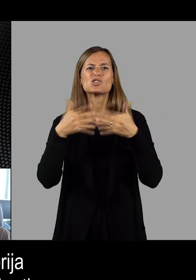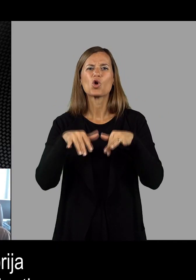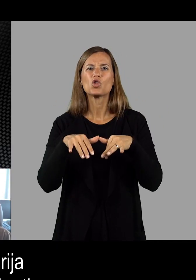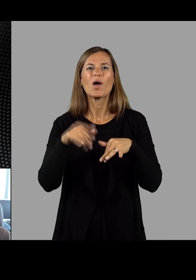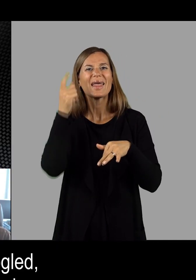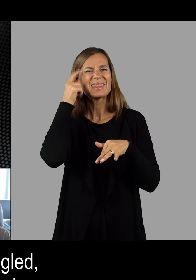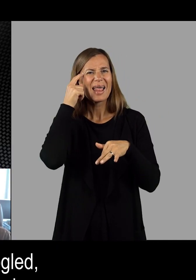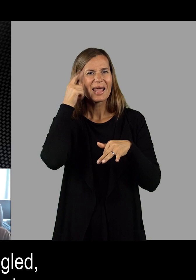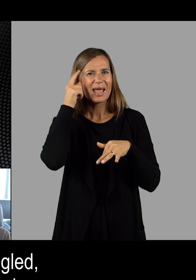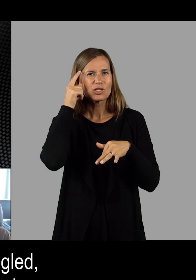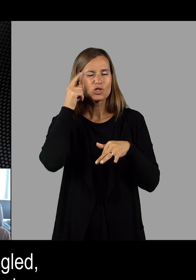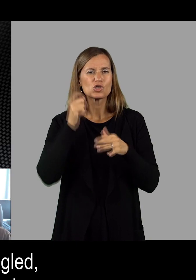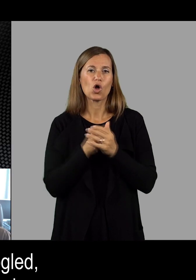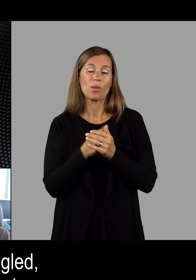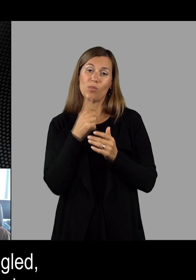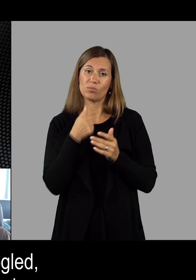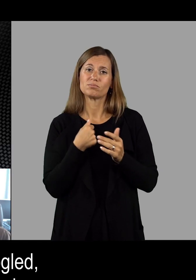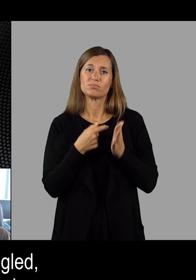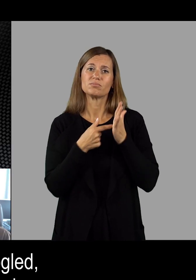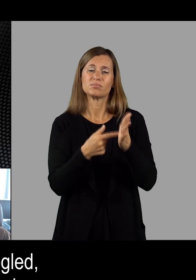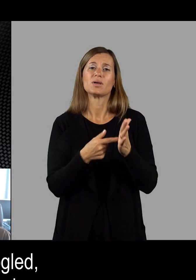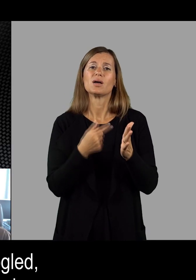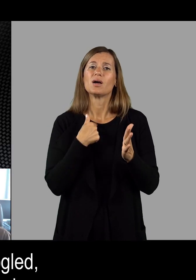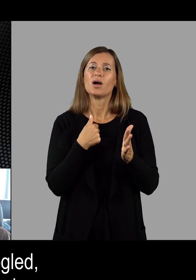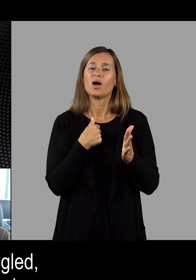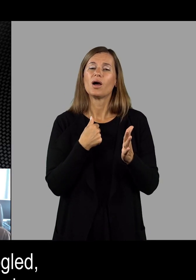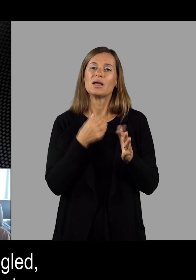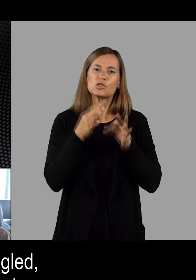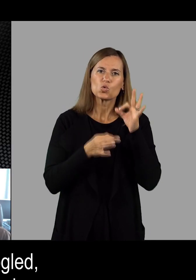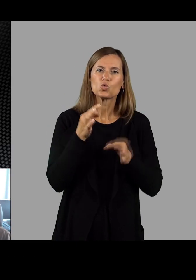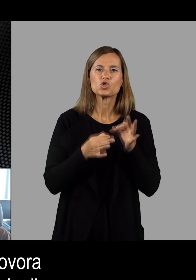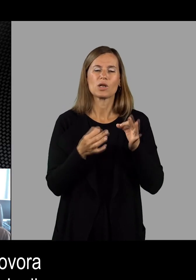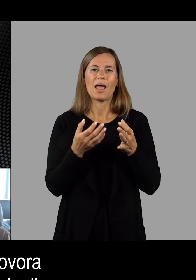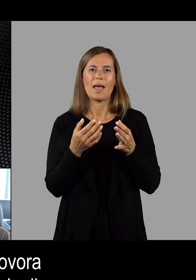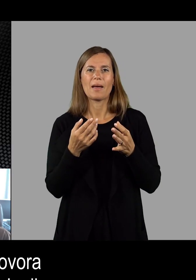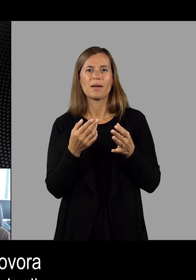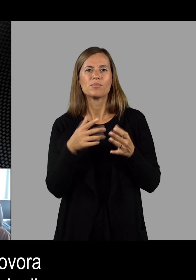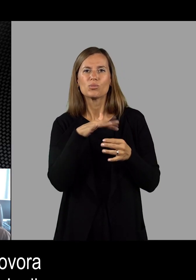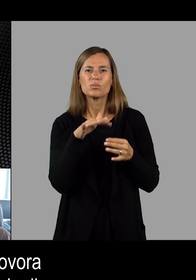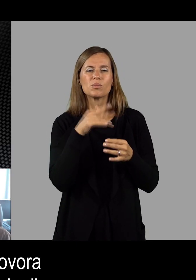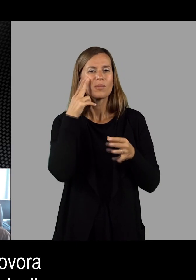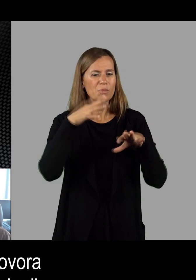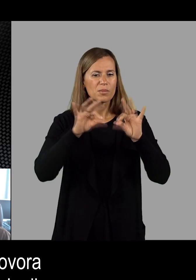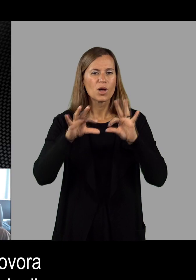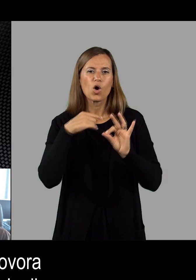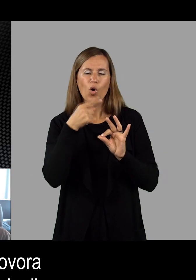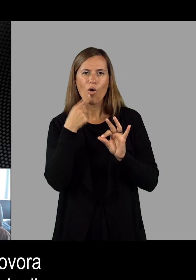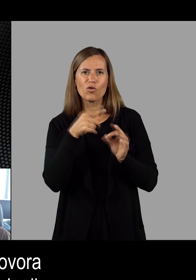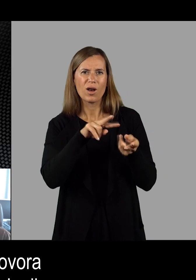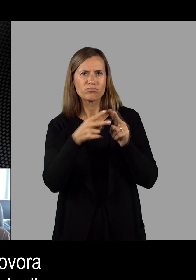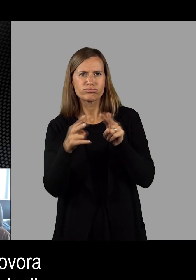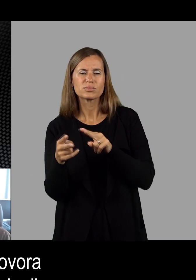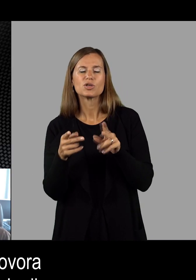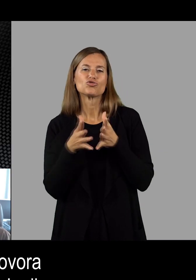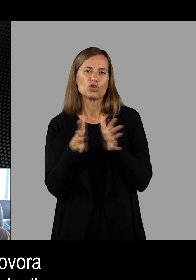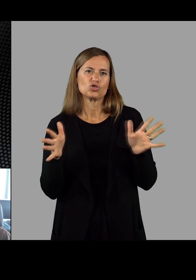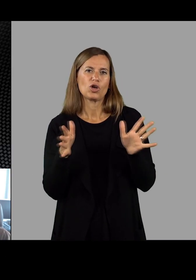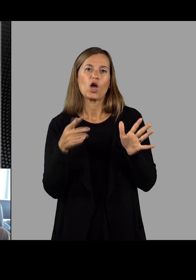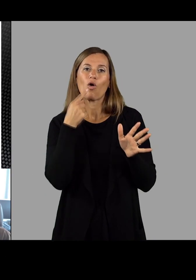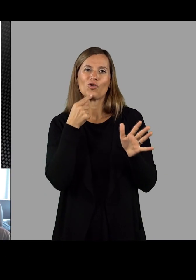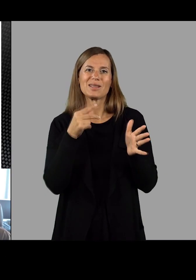in na kratko bom predstavil nek naš pogled izkušnje na področju razvoja tehnologij, razpoznavanja govora, pa tudi širše govornih